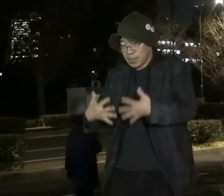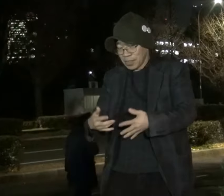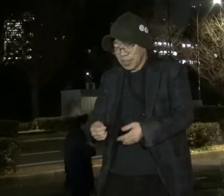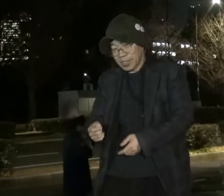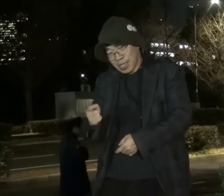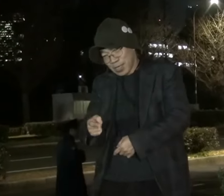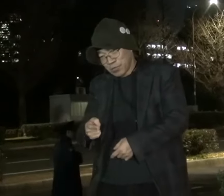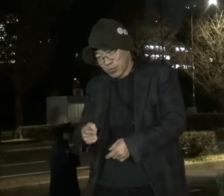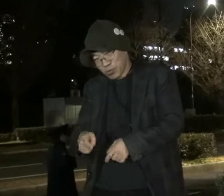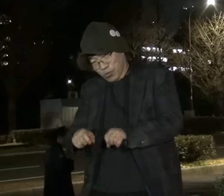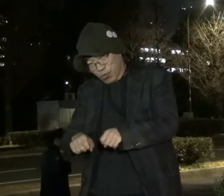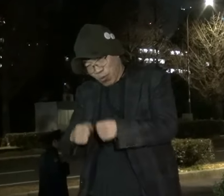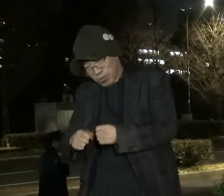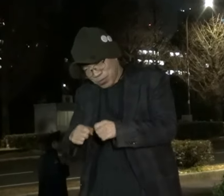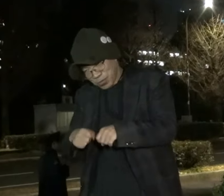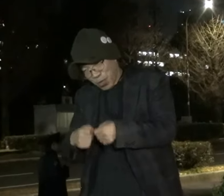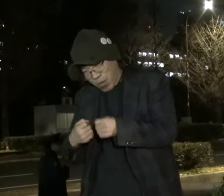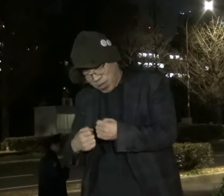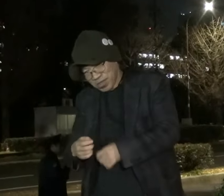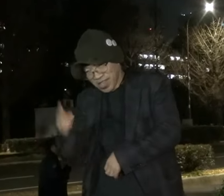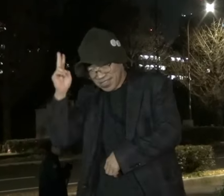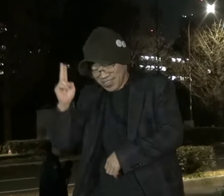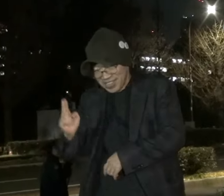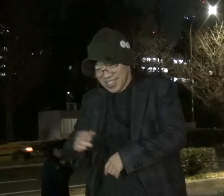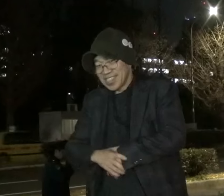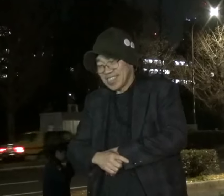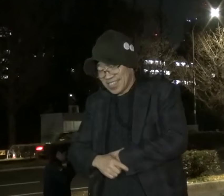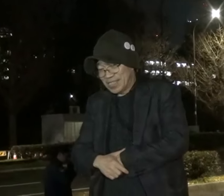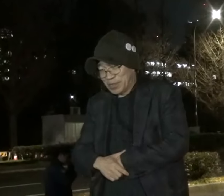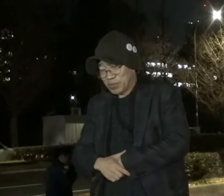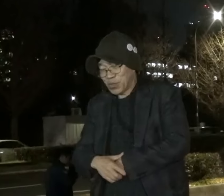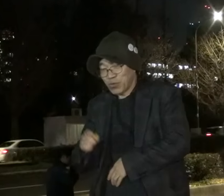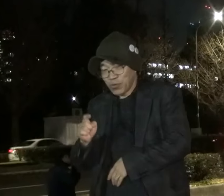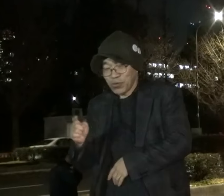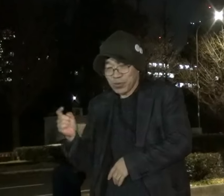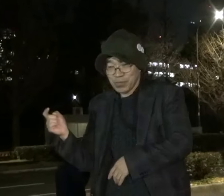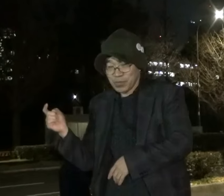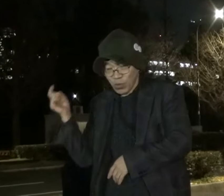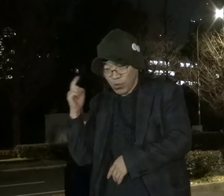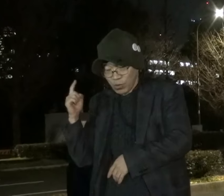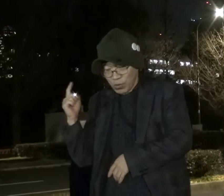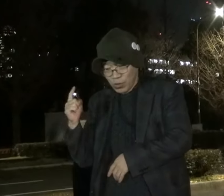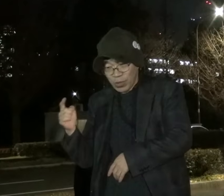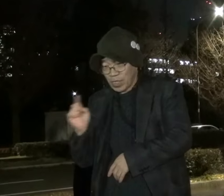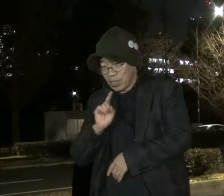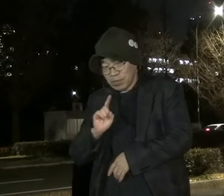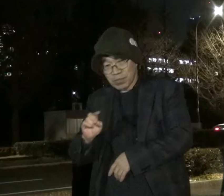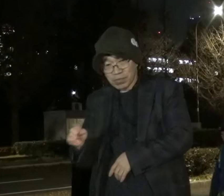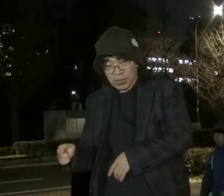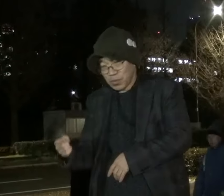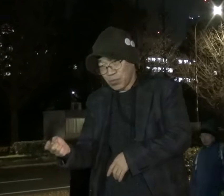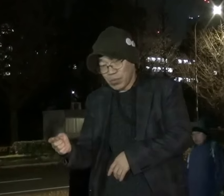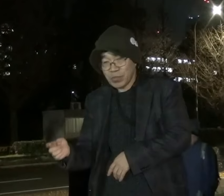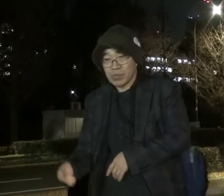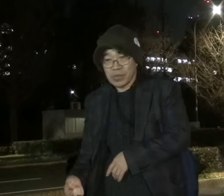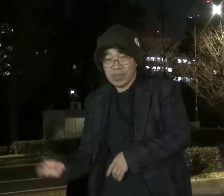りまして音が出なかったり出たりしたんですけれども、申し訳ありませんで